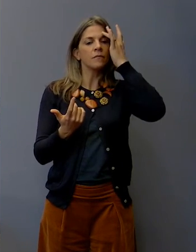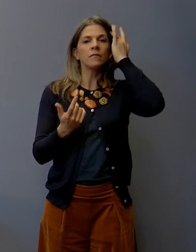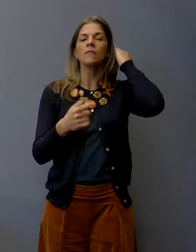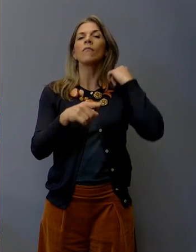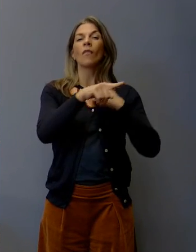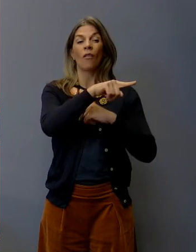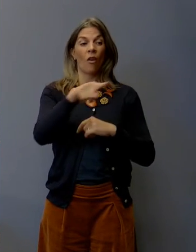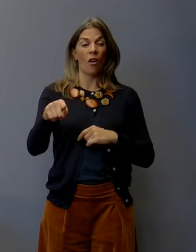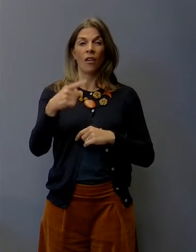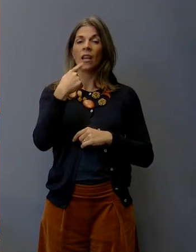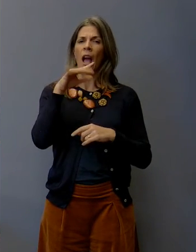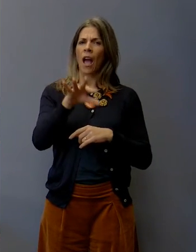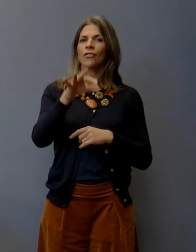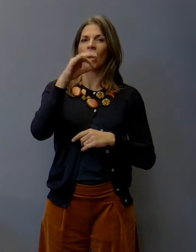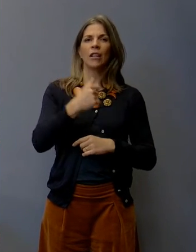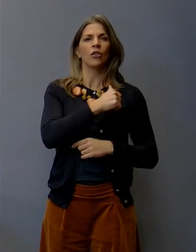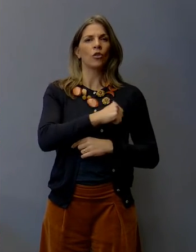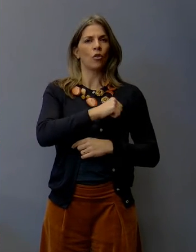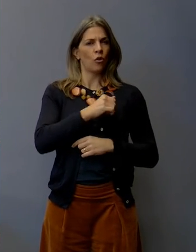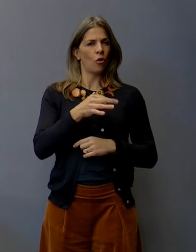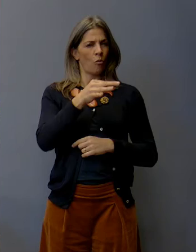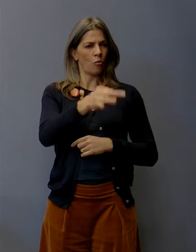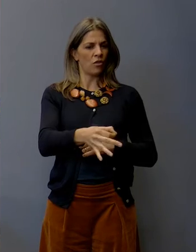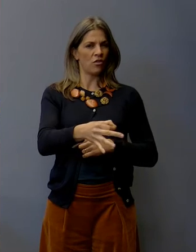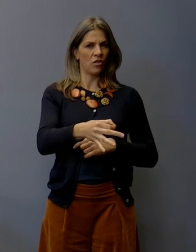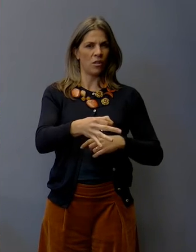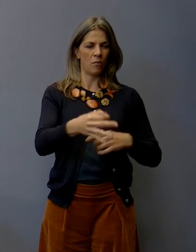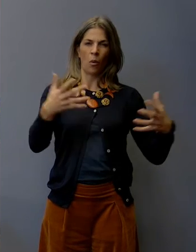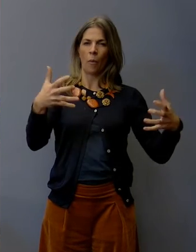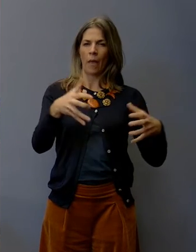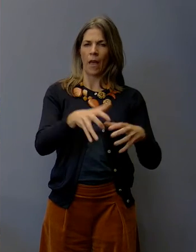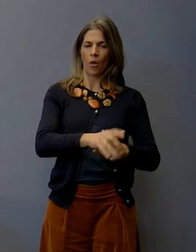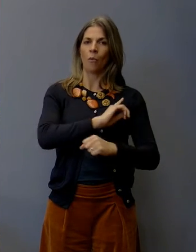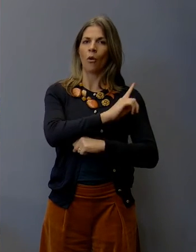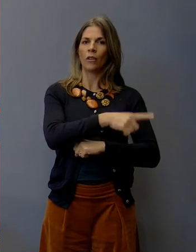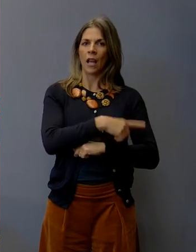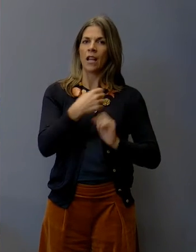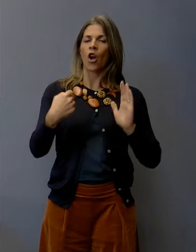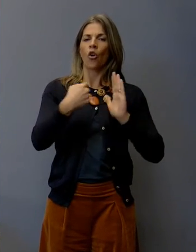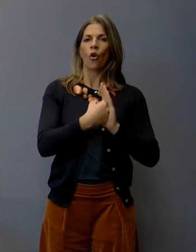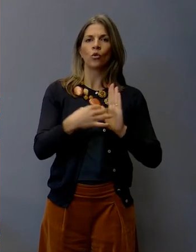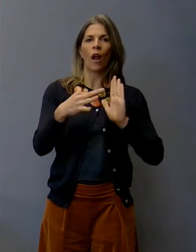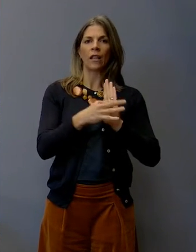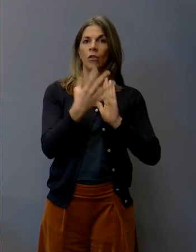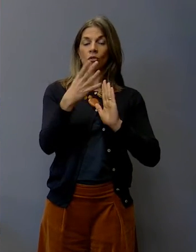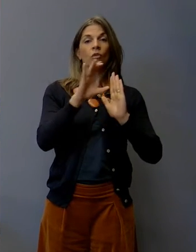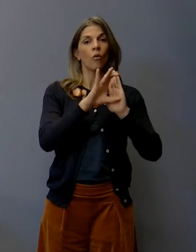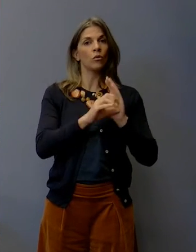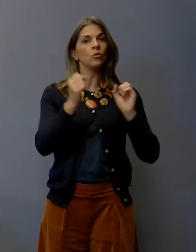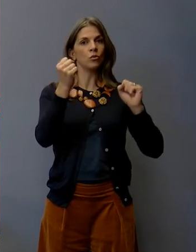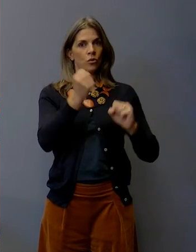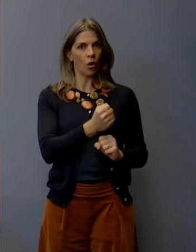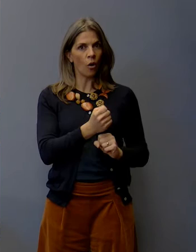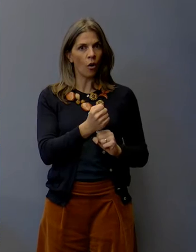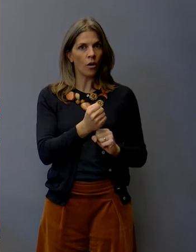contrasto con un articolo l'articolo 5 della costituzione ed è una scelta che va oltre l'azzeramento